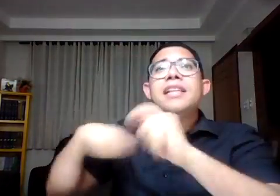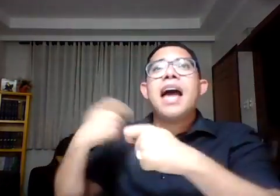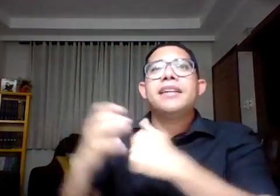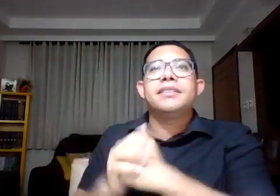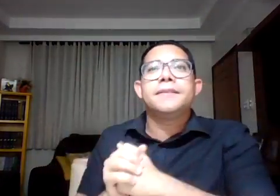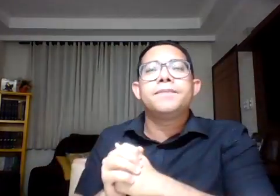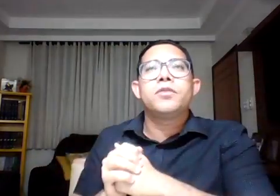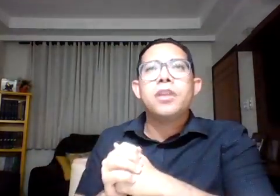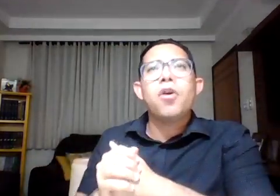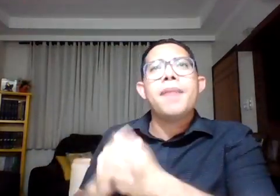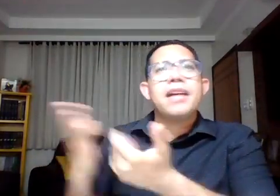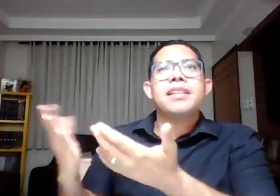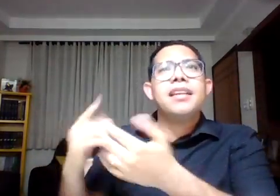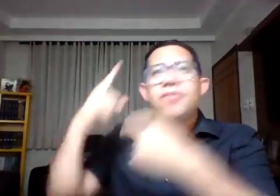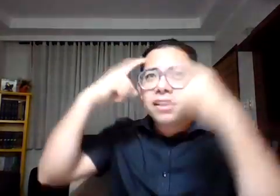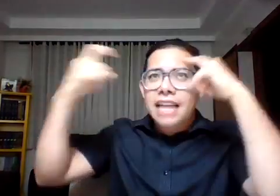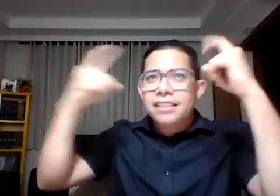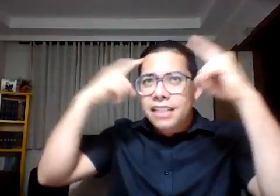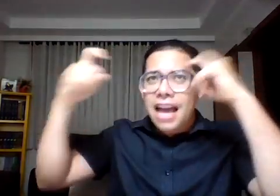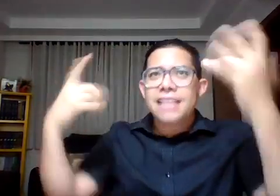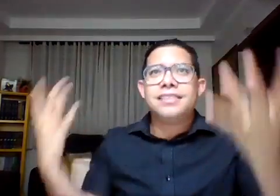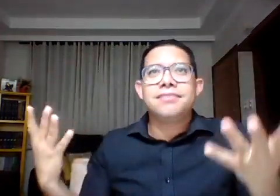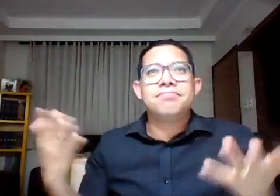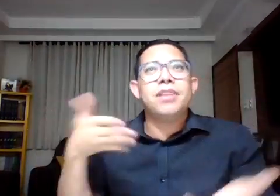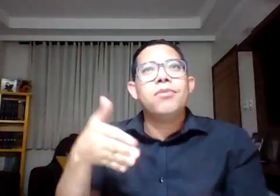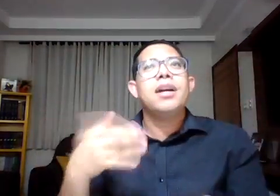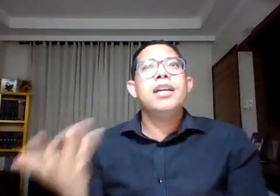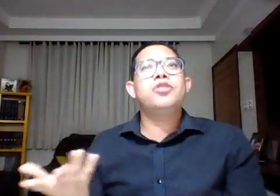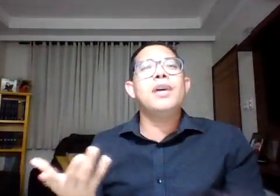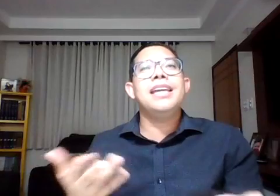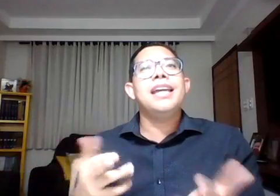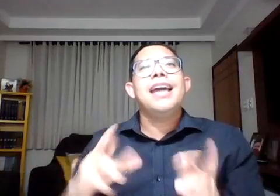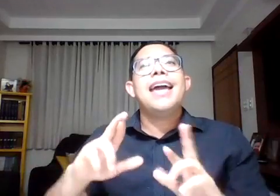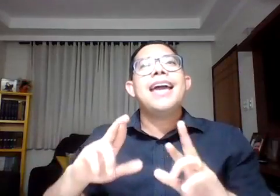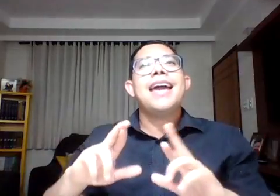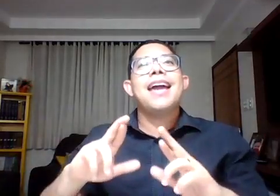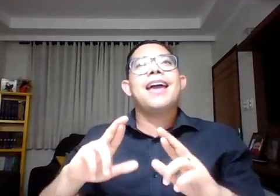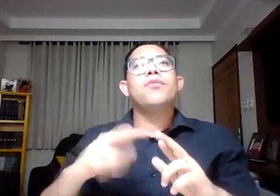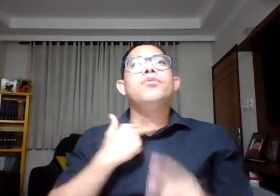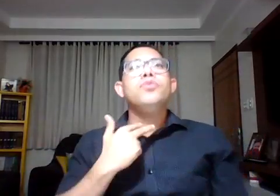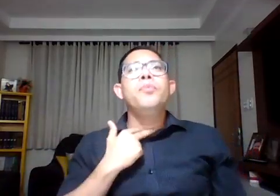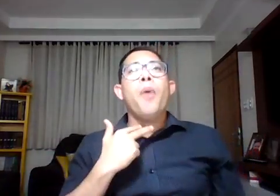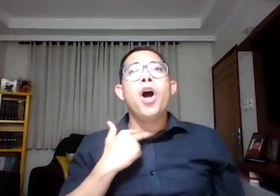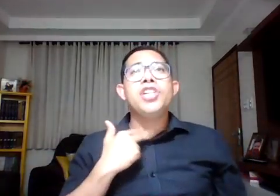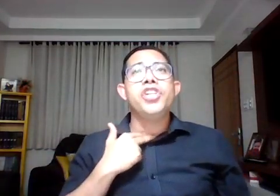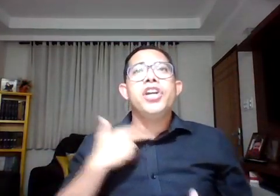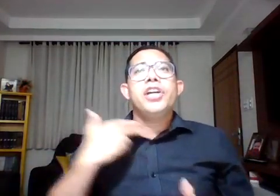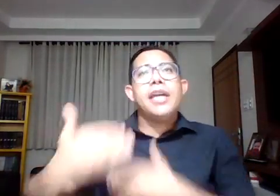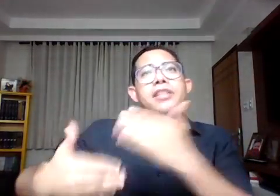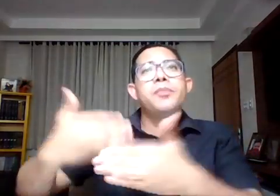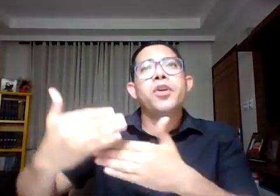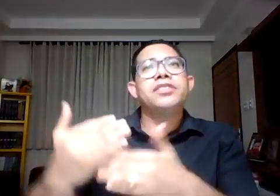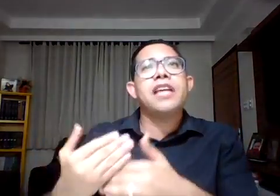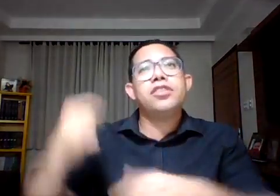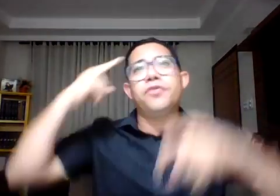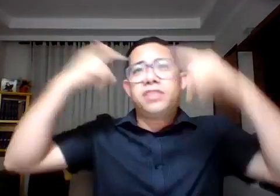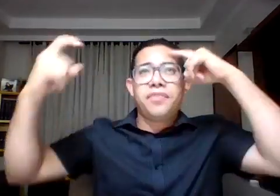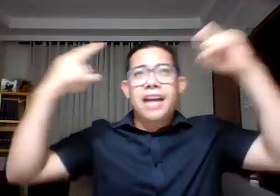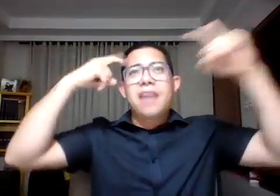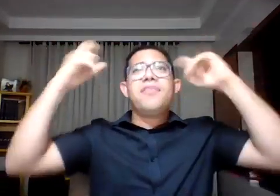sinais. Você começa a inventar sinais. Então, isso aí não pode ter esse processo de você ficar